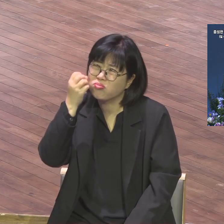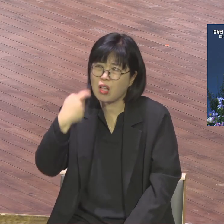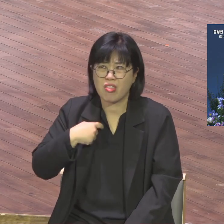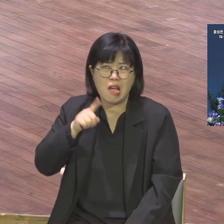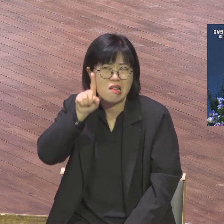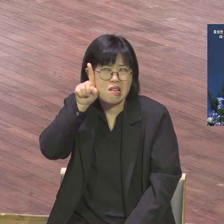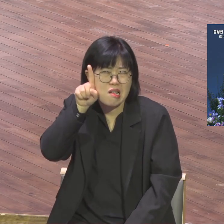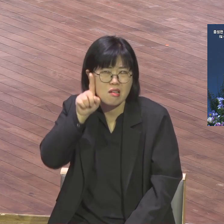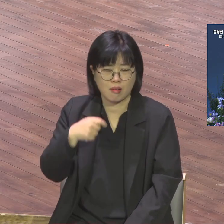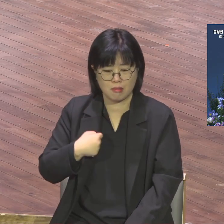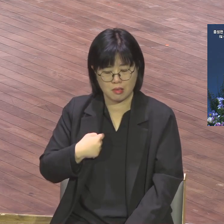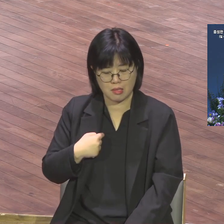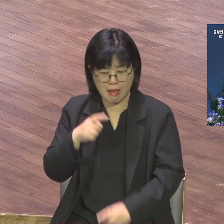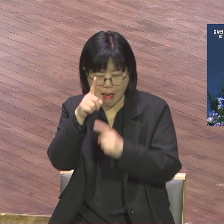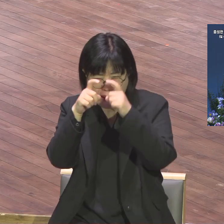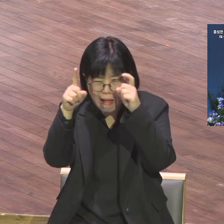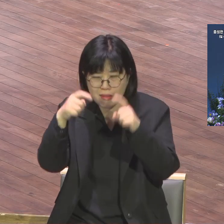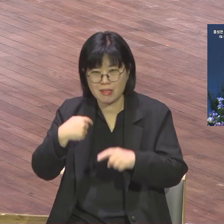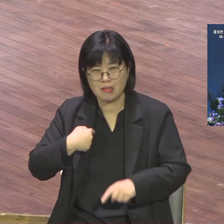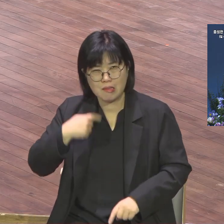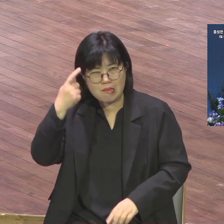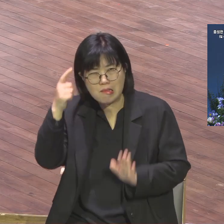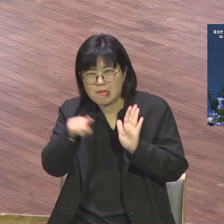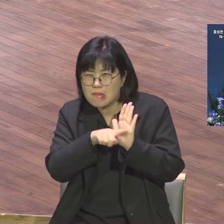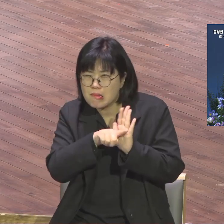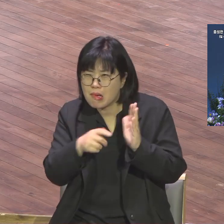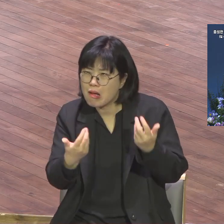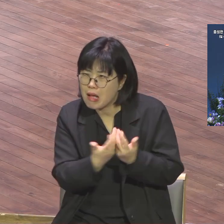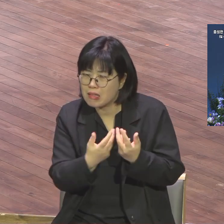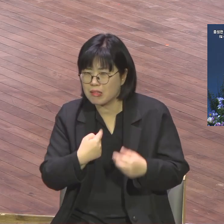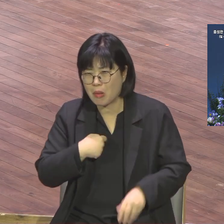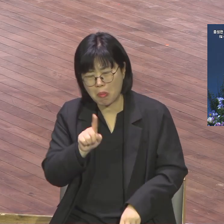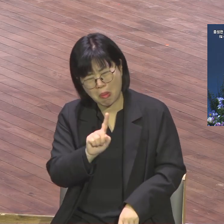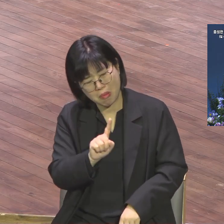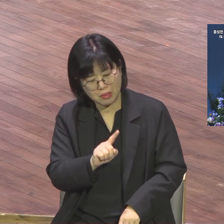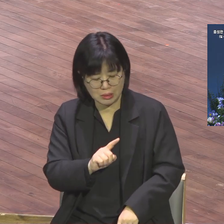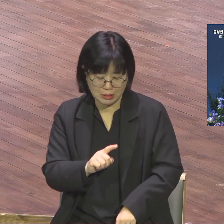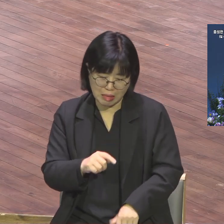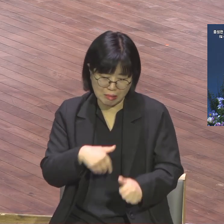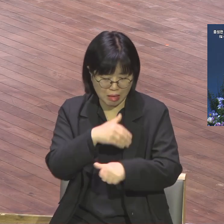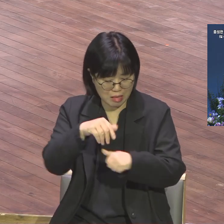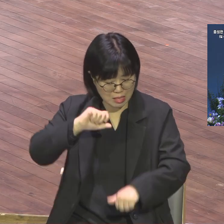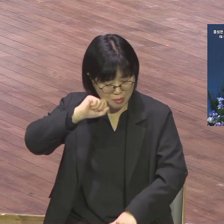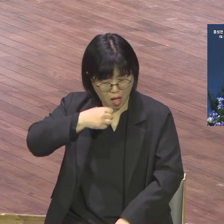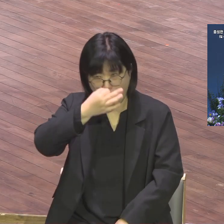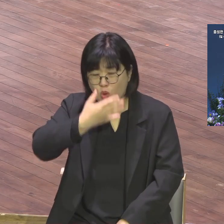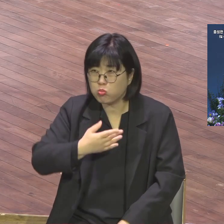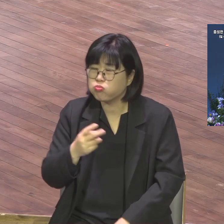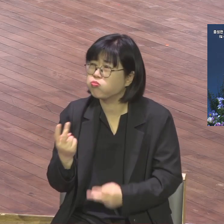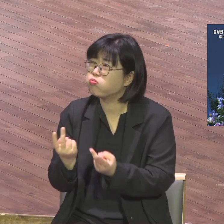시비하고 불평하고 엄마하고 부정적인 그런 내 삶인데 뭘 기뻐하란 것이냐?